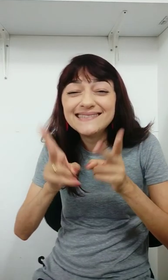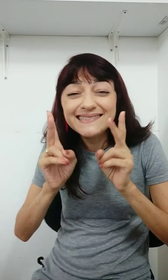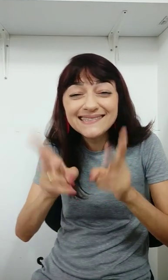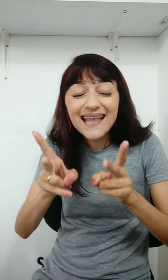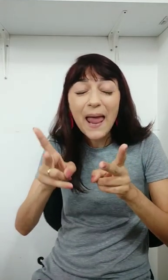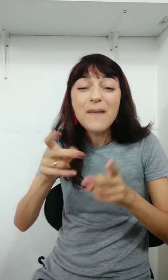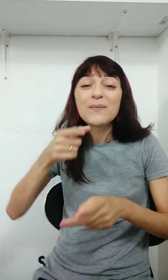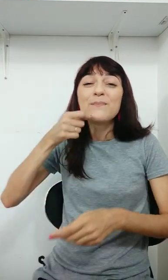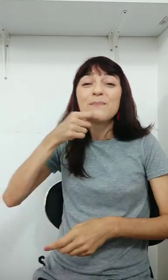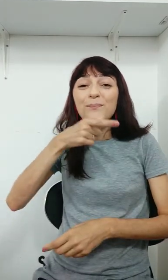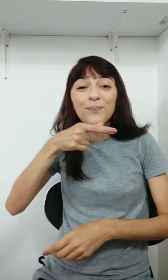rir dessas piadas, tá bom?